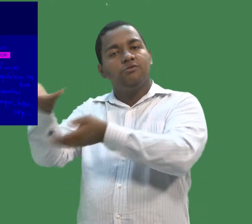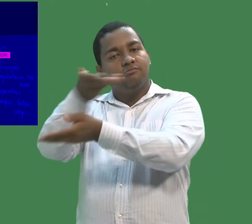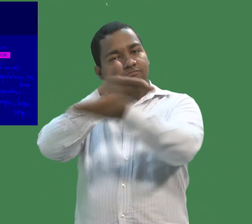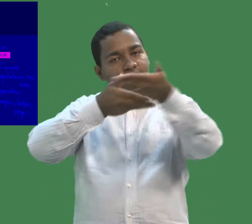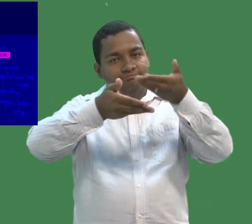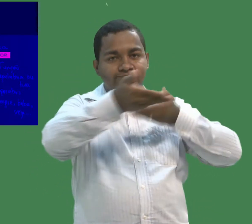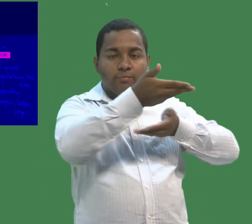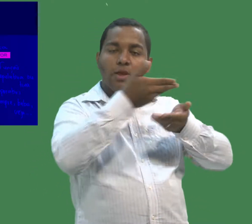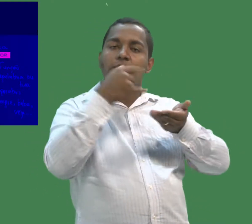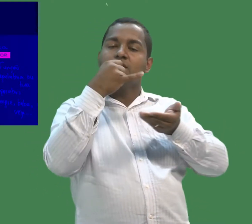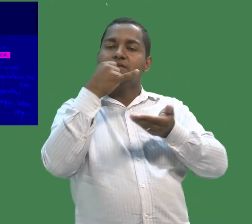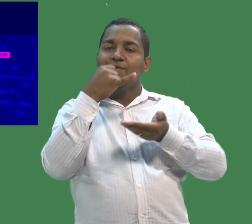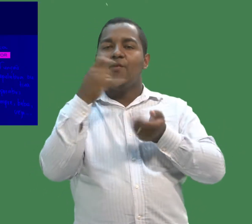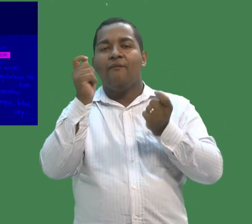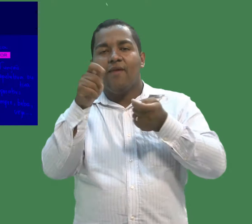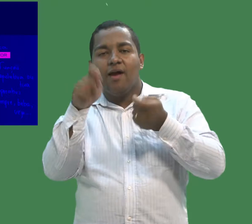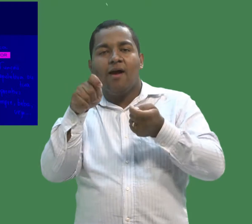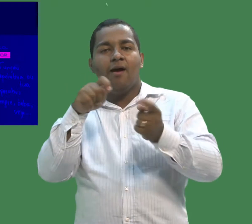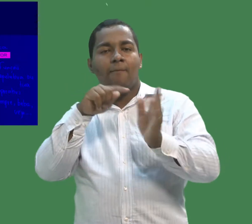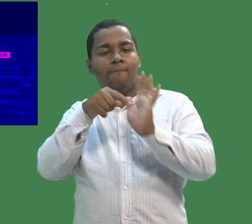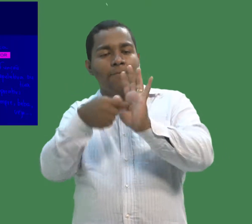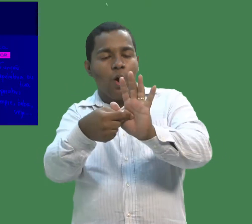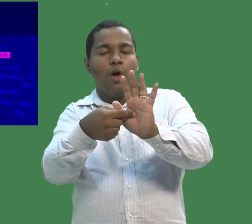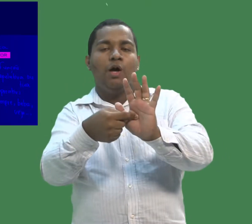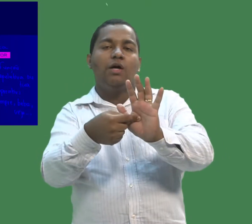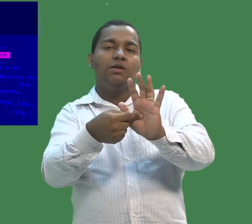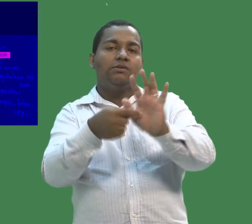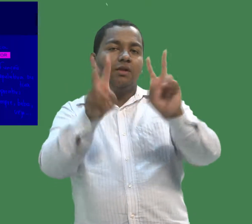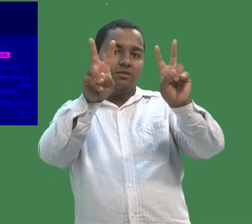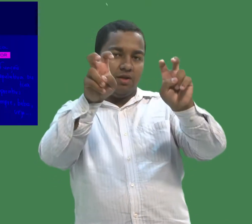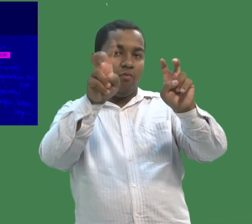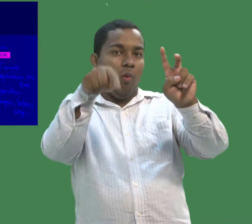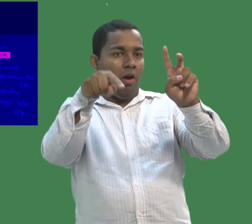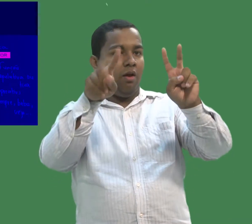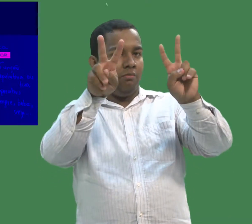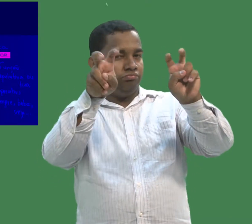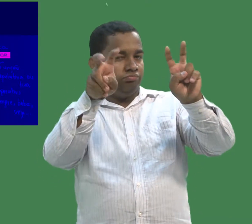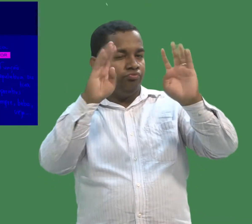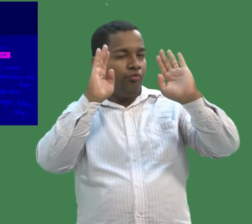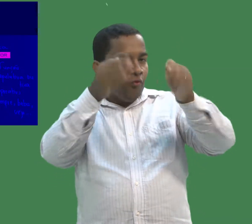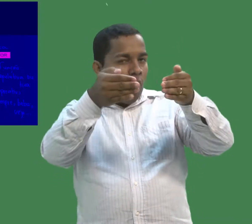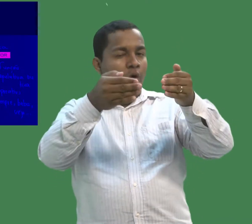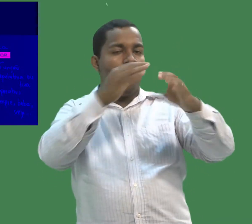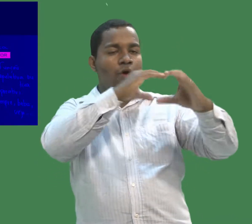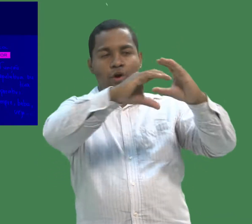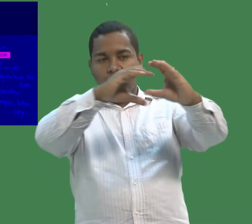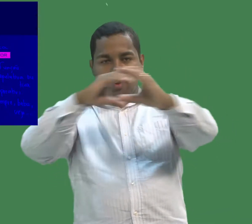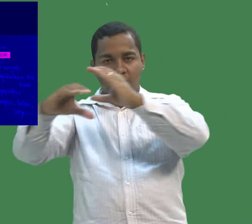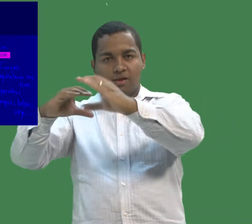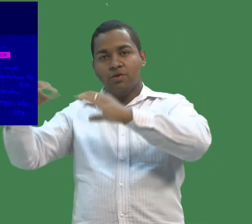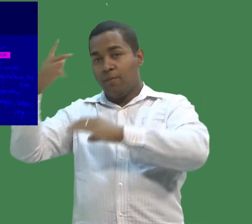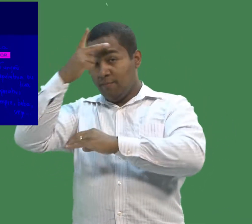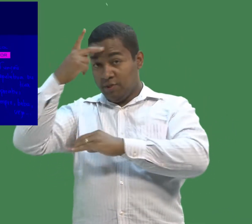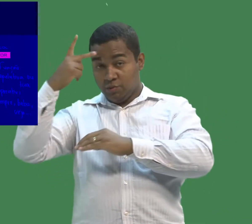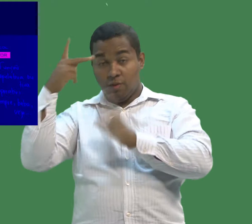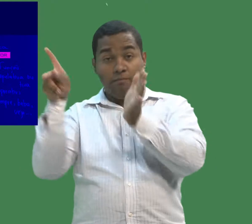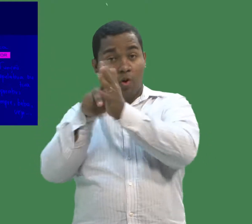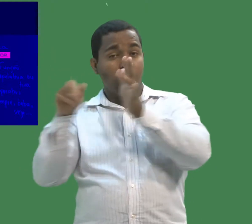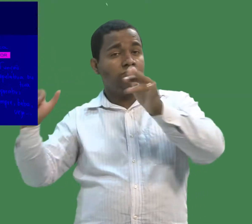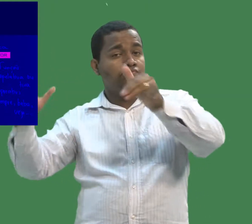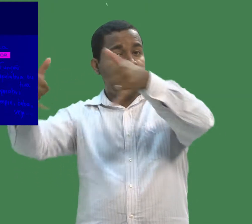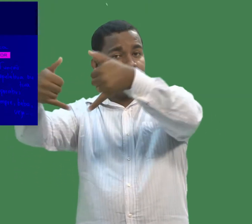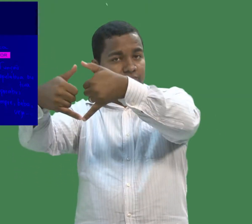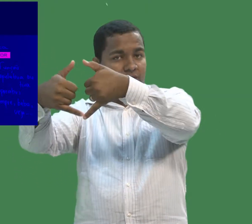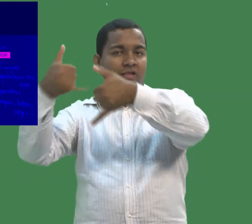principalmente voltada para a comunicação, né, entre as pessoas, através do telefone ou de uma rede social. Quando você diz, oi,